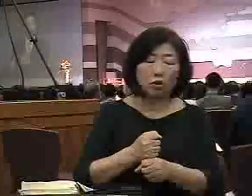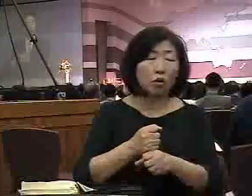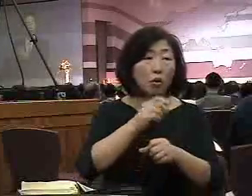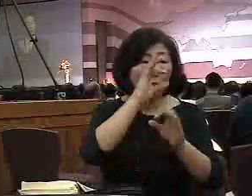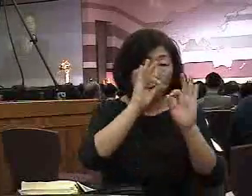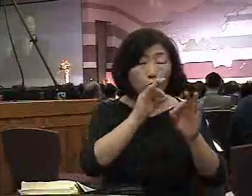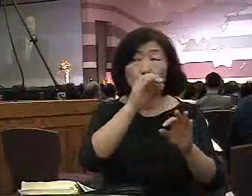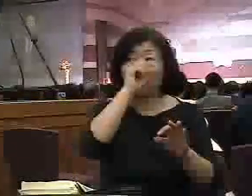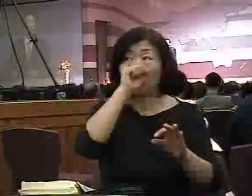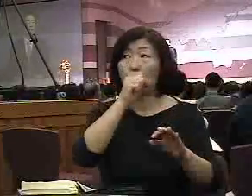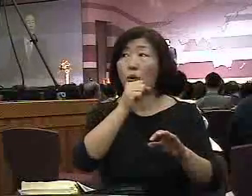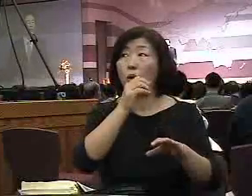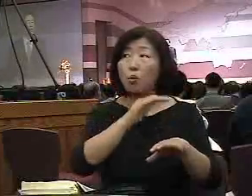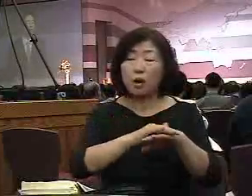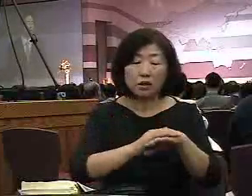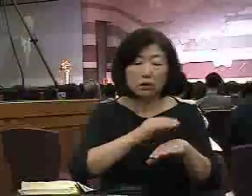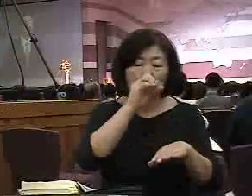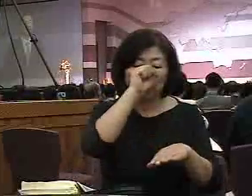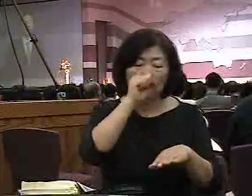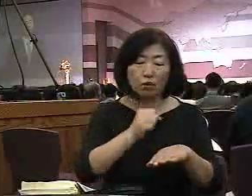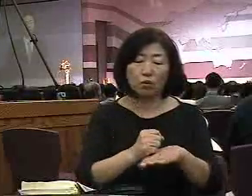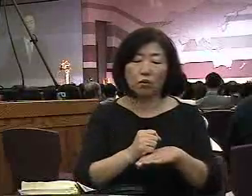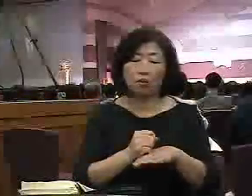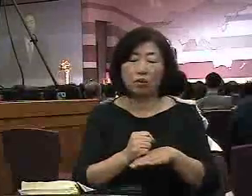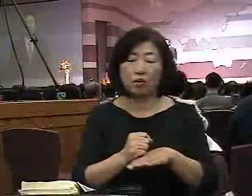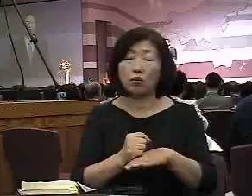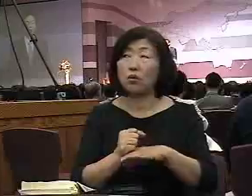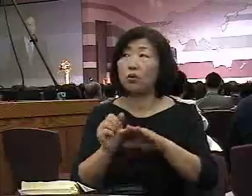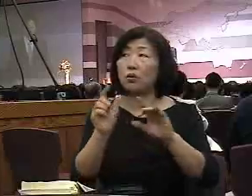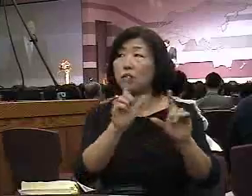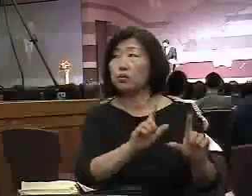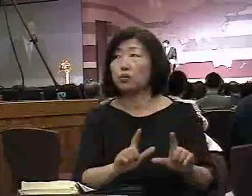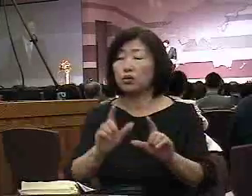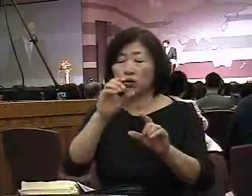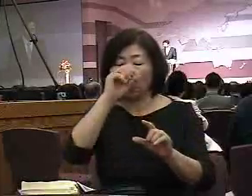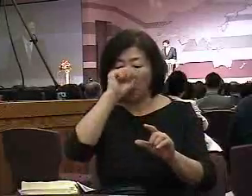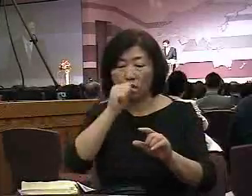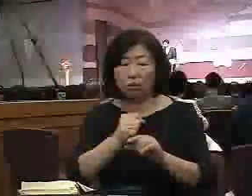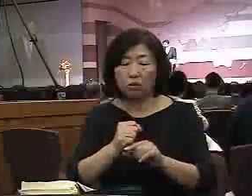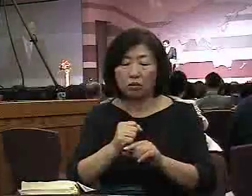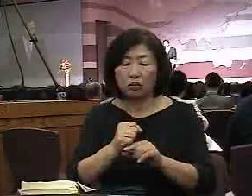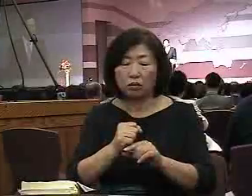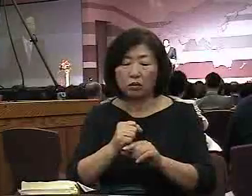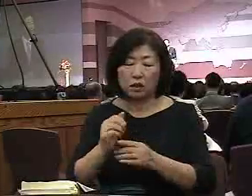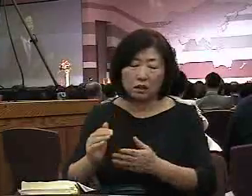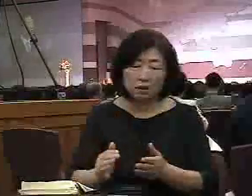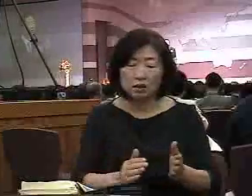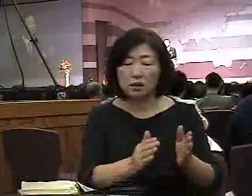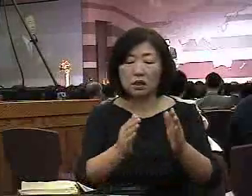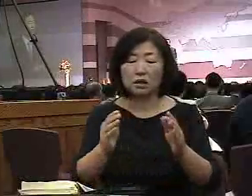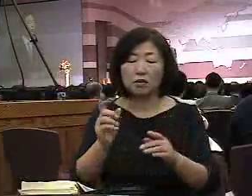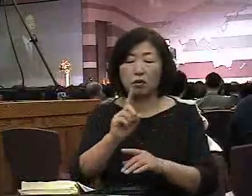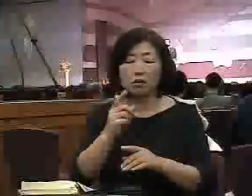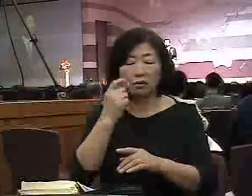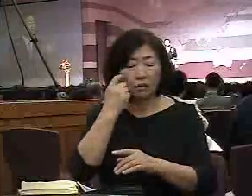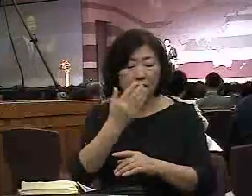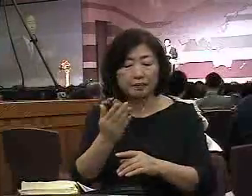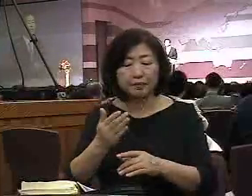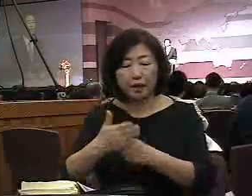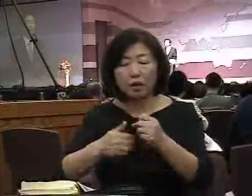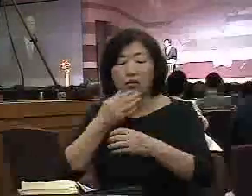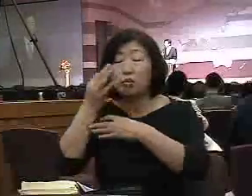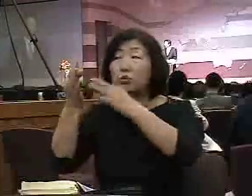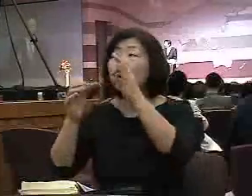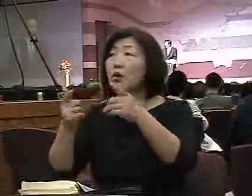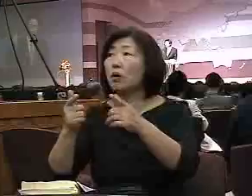만지기도 좋고 누리기도 좋아하는 여러분이 만들어 놓은 인생길은 무엇입니까? 하나님께 부르짖지 않고도, 하나님을